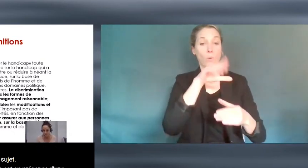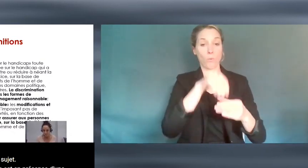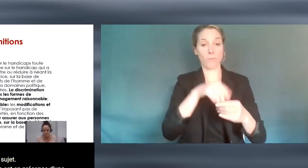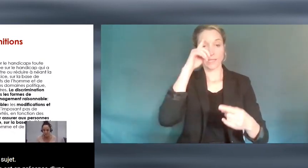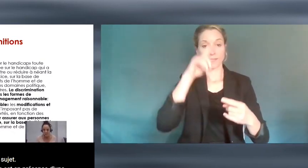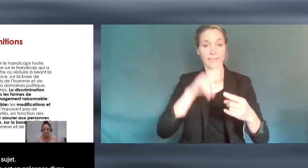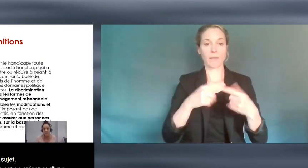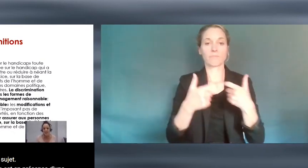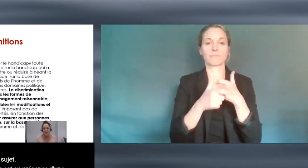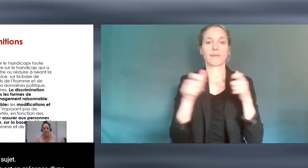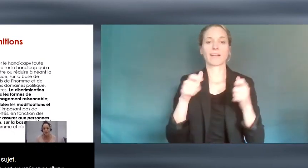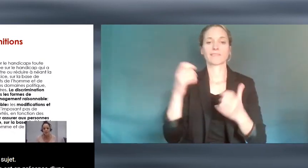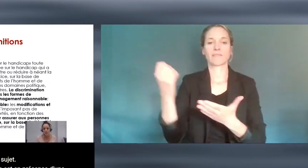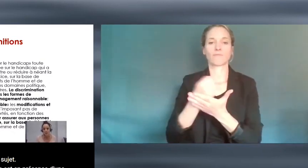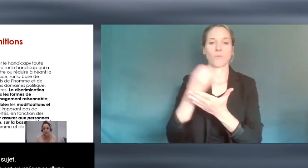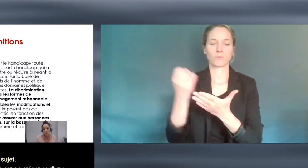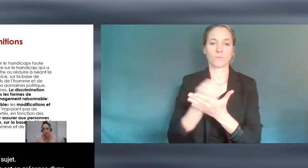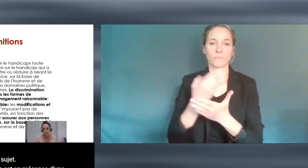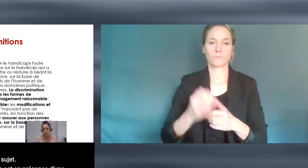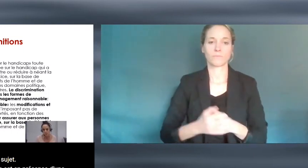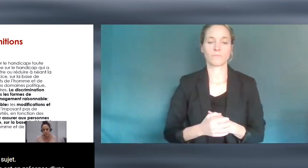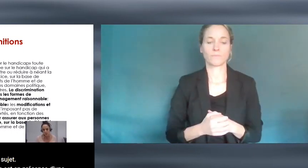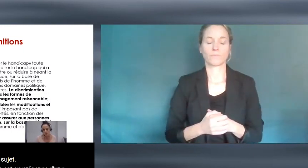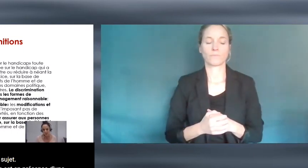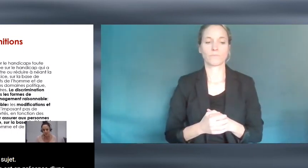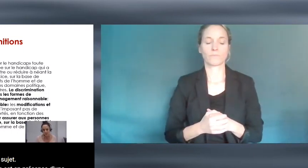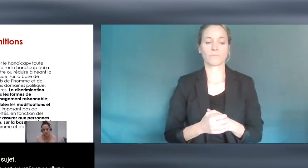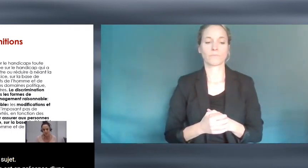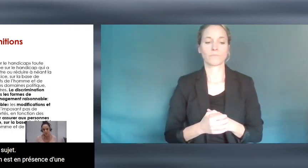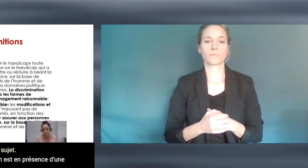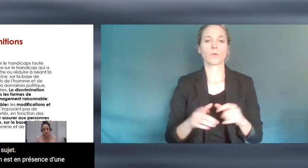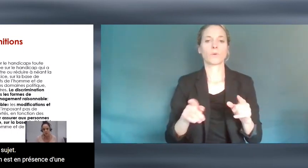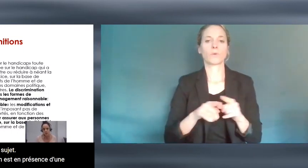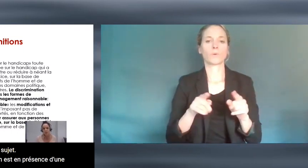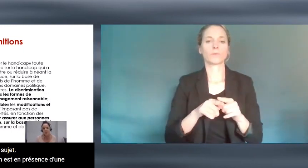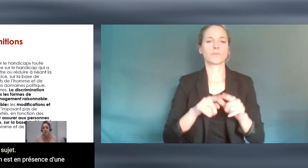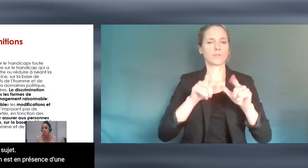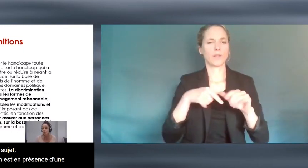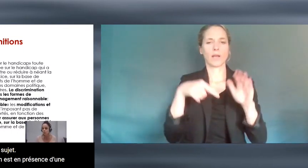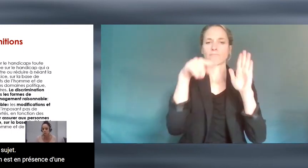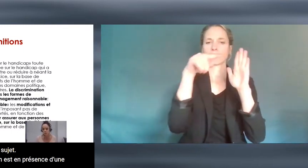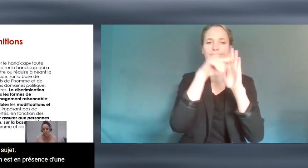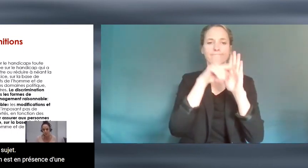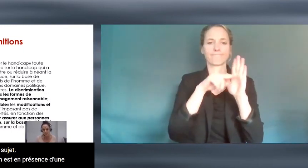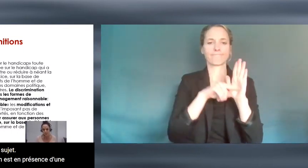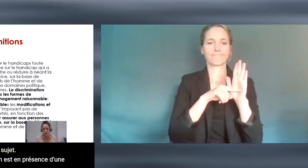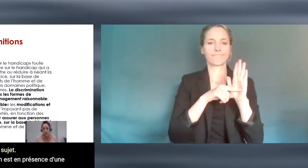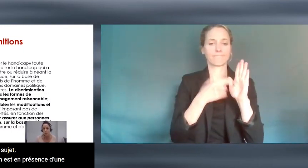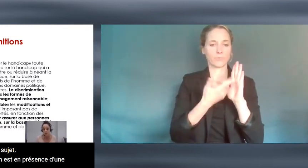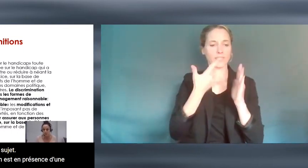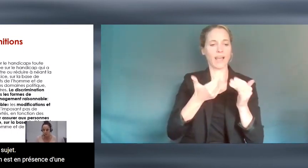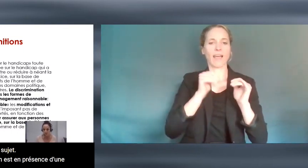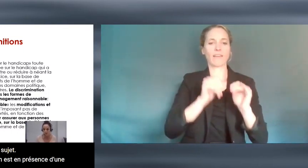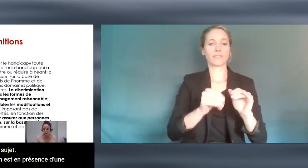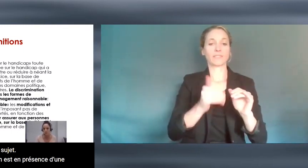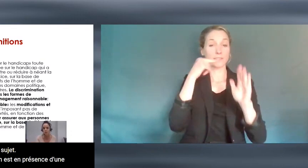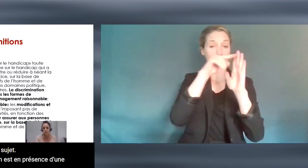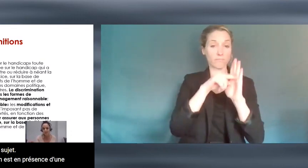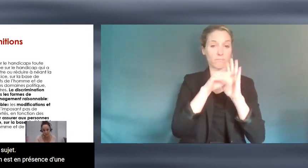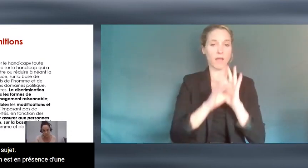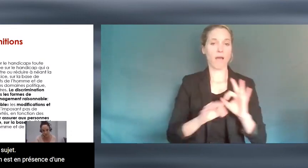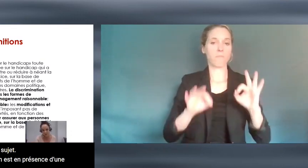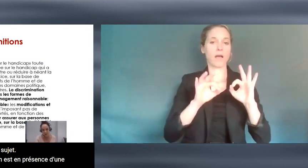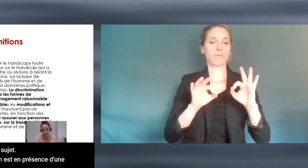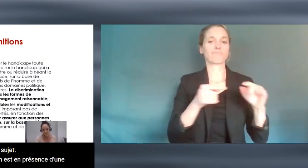l'information, et de prendre les mesures nécessaires à ce sujet, que si ces mesures ne sont pas prises, on est en présence